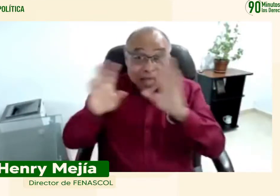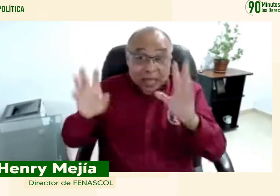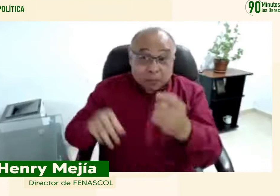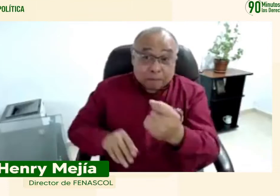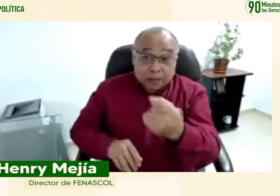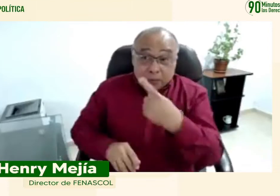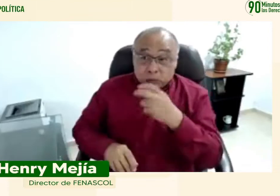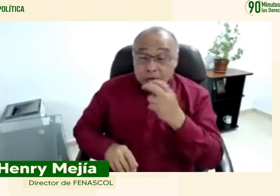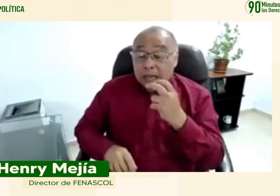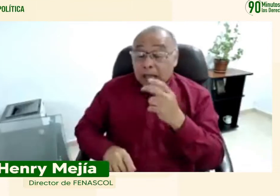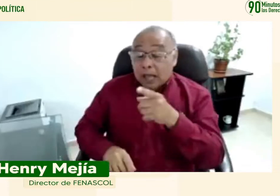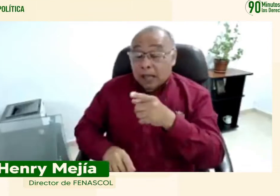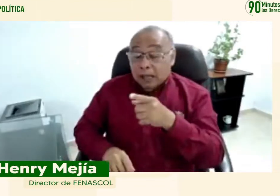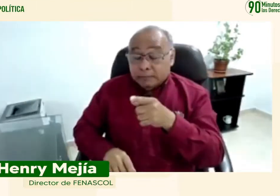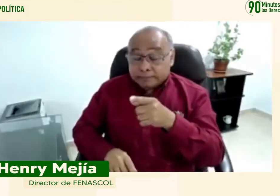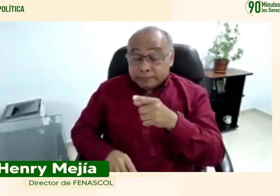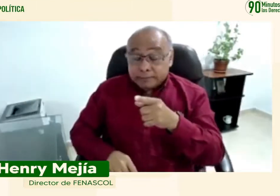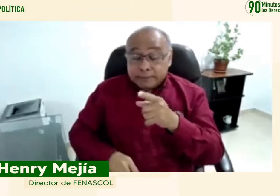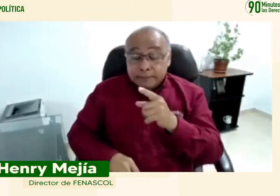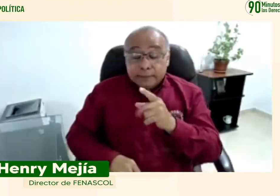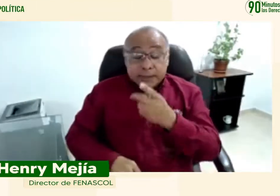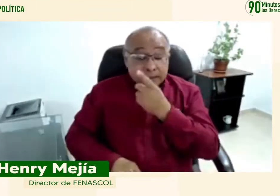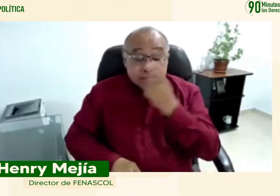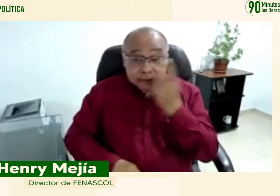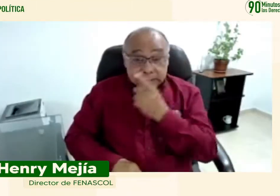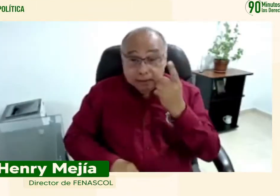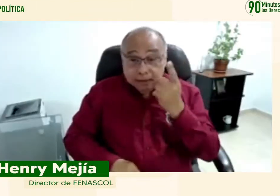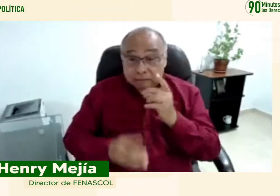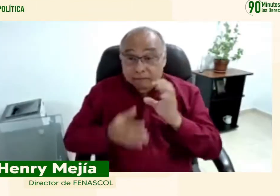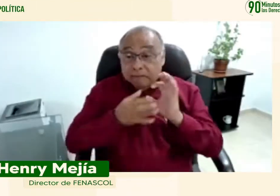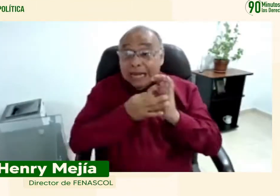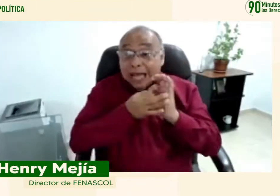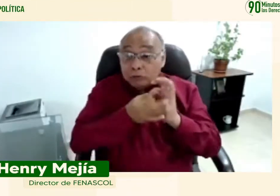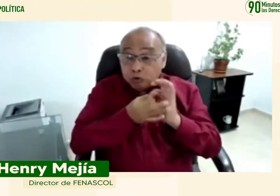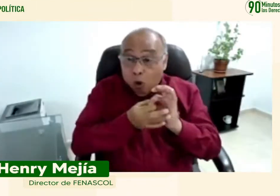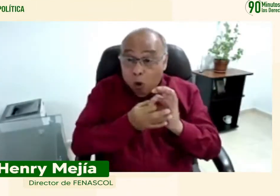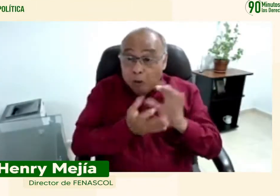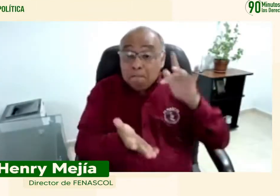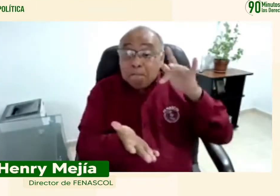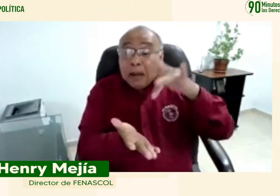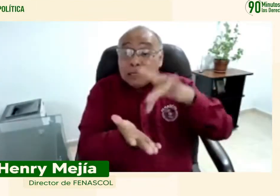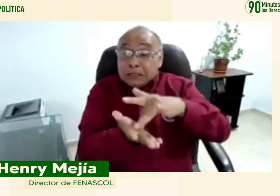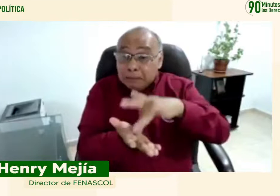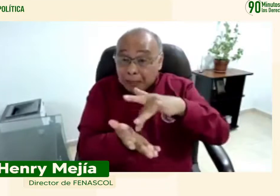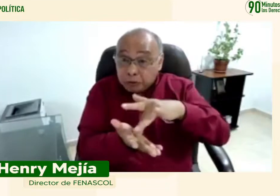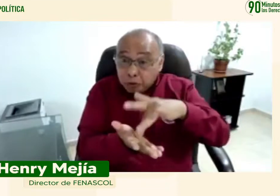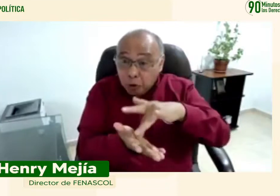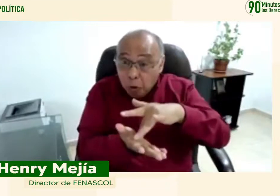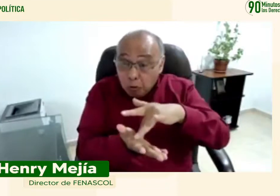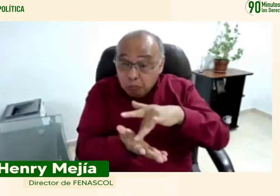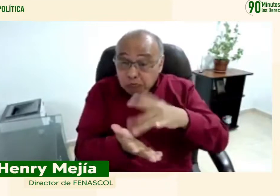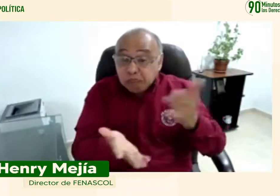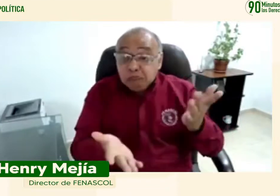apuntar a un mismo objetivo entonces yo respondo a tu pregunta sindh a nosotros desde final